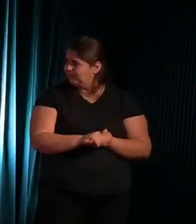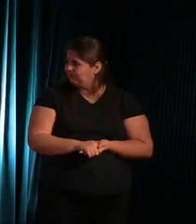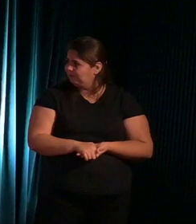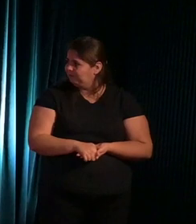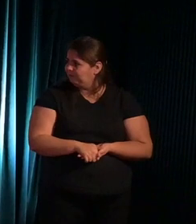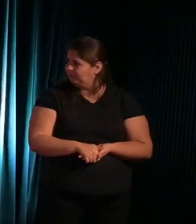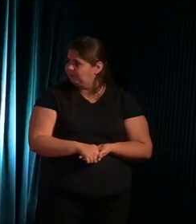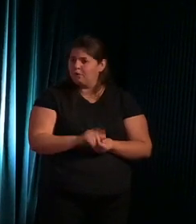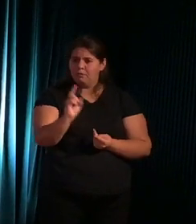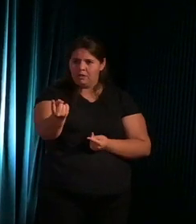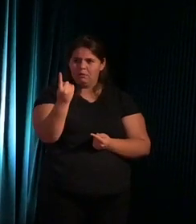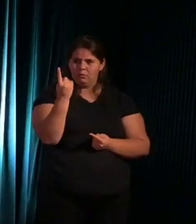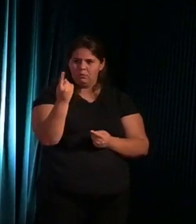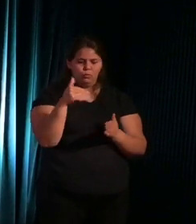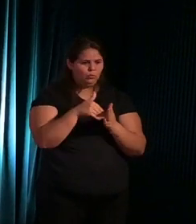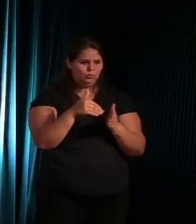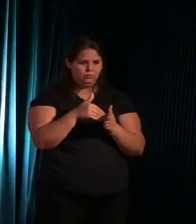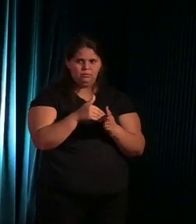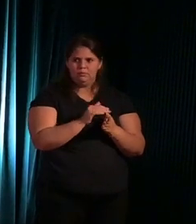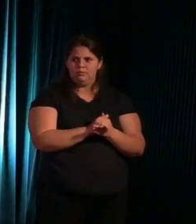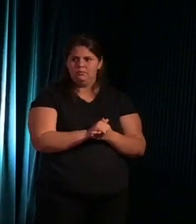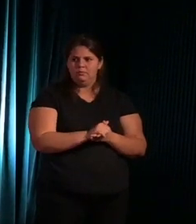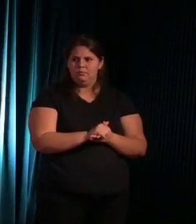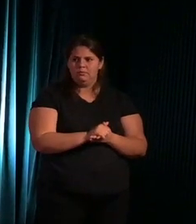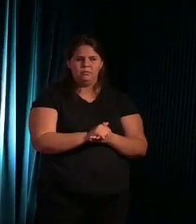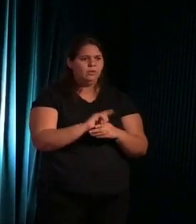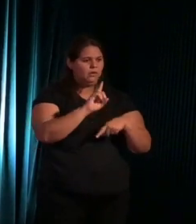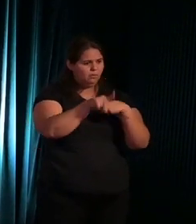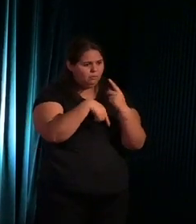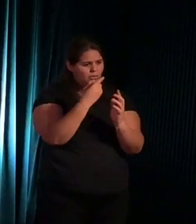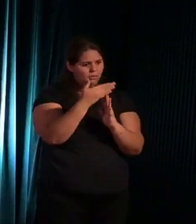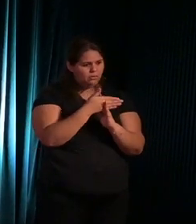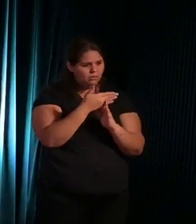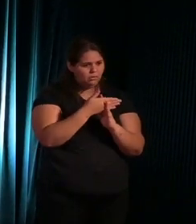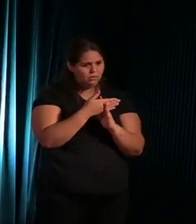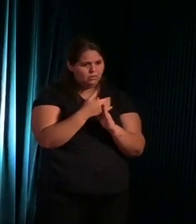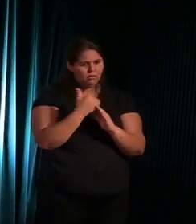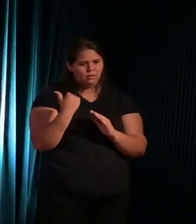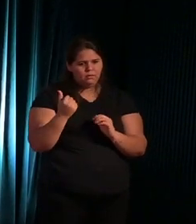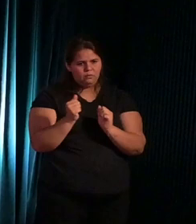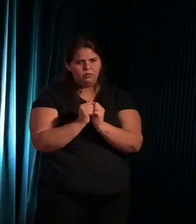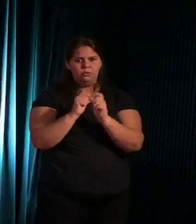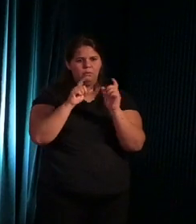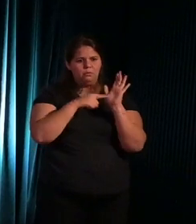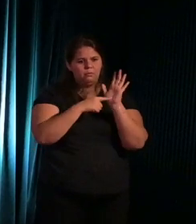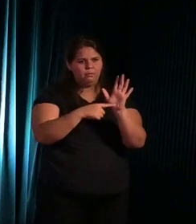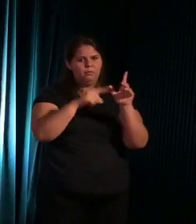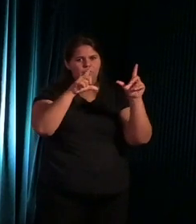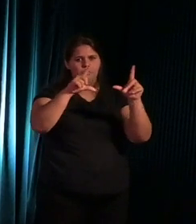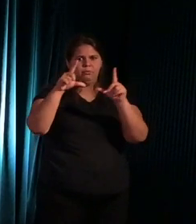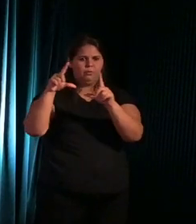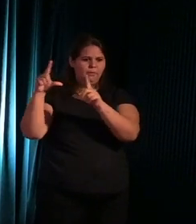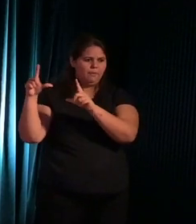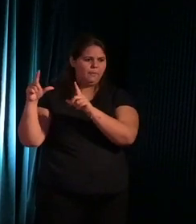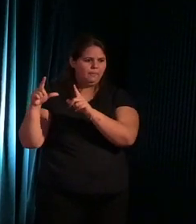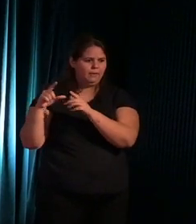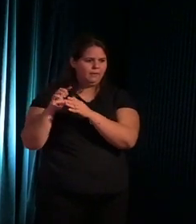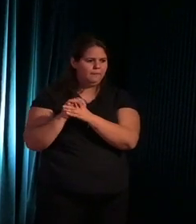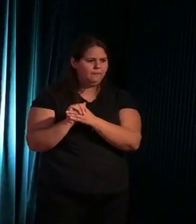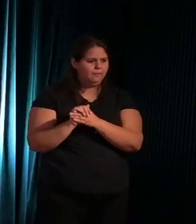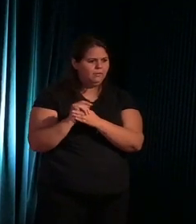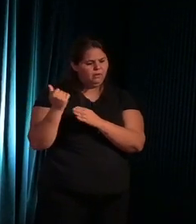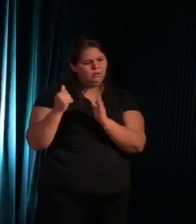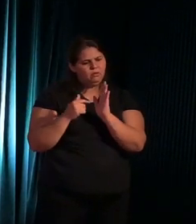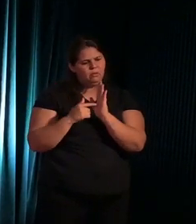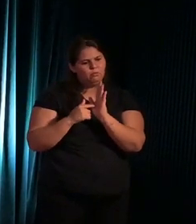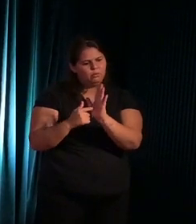A gente faz mais uma pergunta e depois vamos fazer um pequeno intervalo, porque o filme vai estar conosco na visita